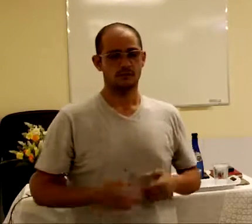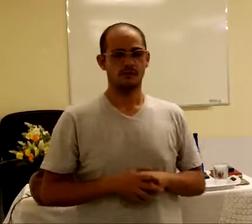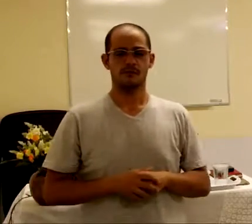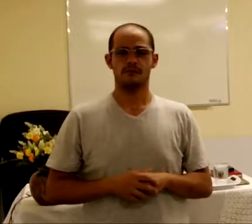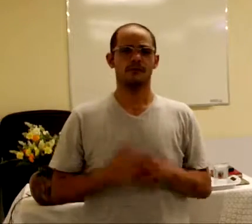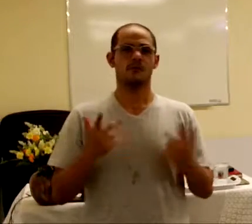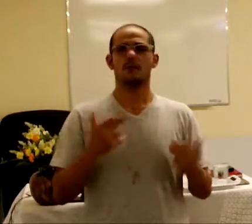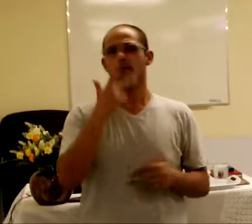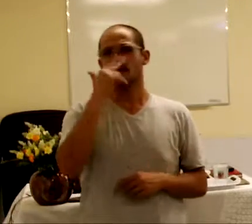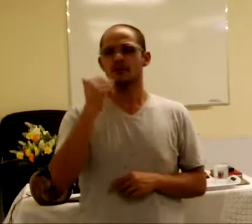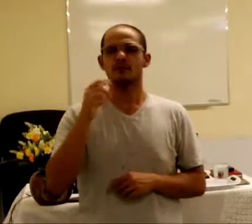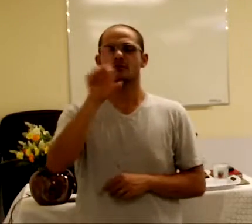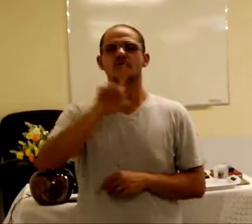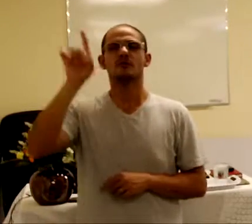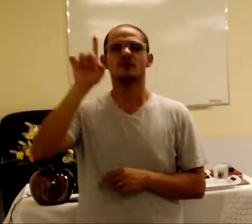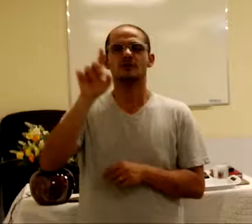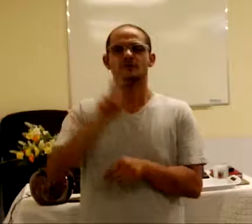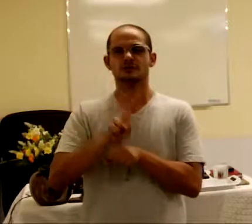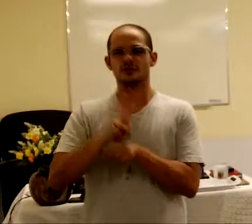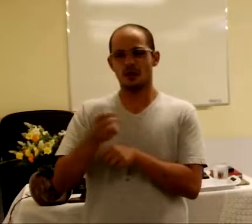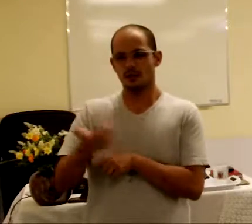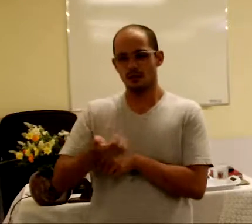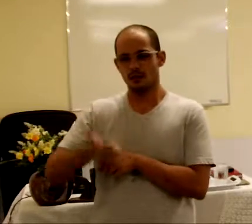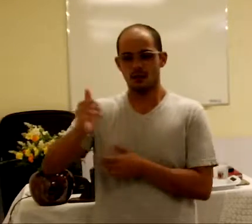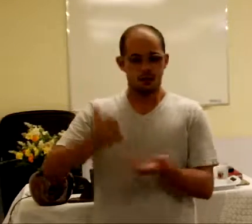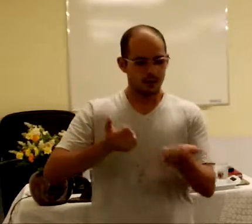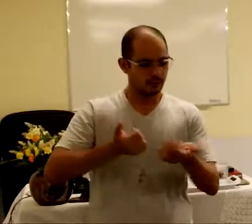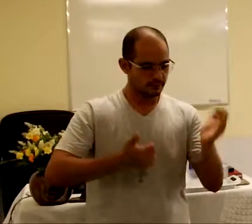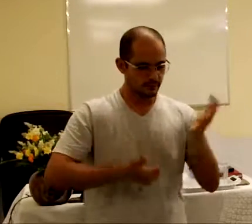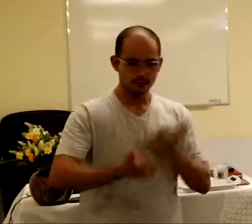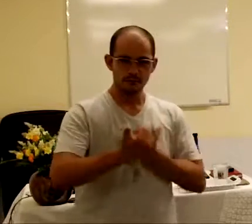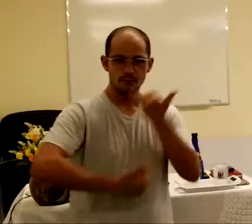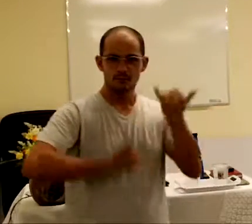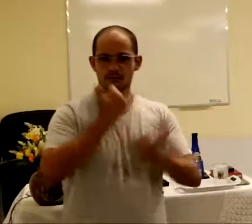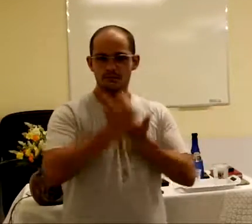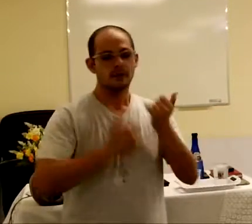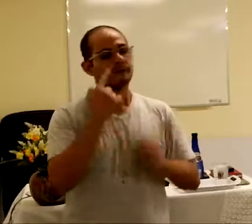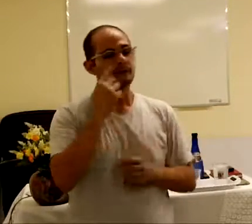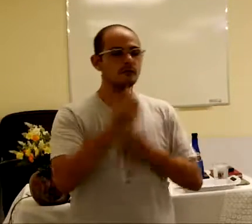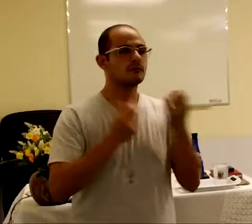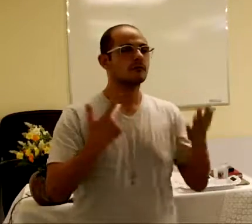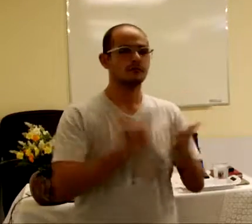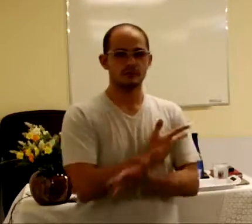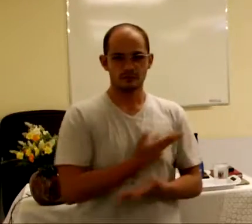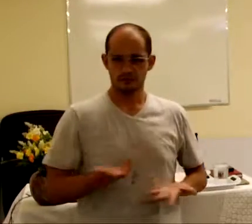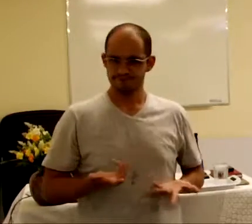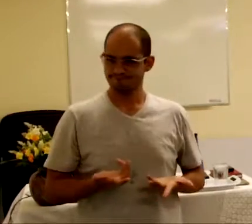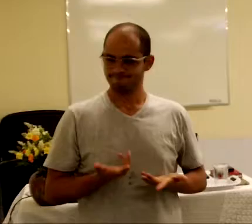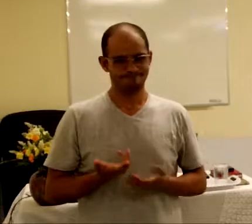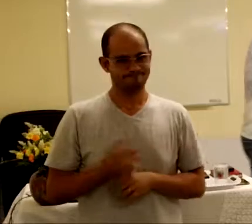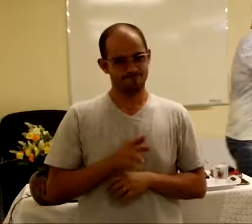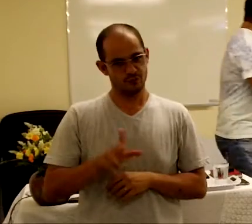É como se Deus jogasse dados com o universo, diria Einstein, né? Deus joga dados com o universo e vê o que vai dar aí. Não é assim que funciona,